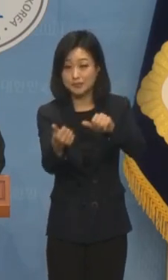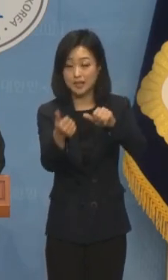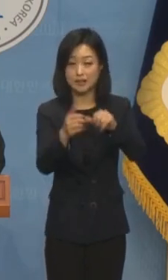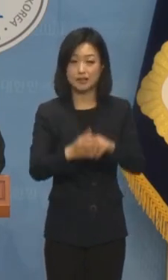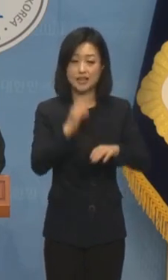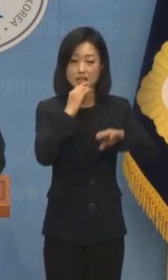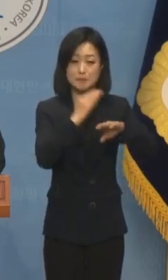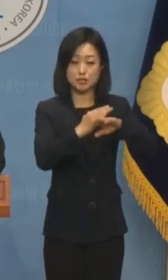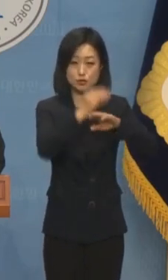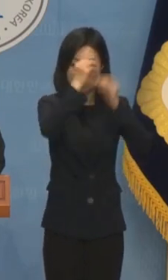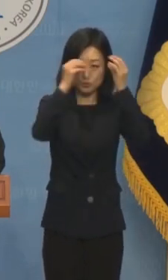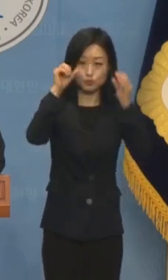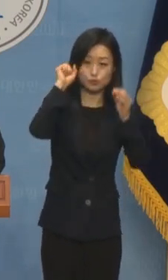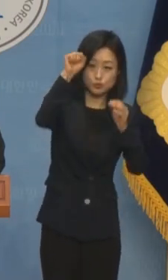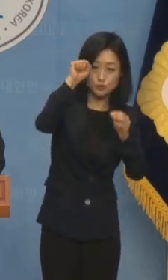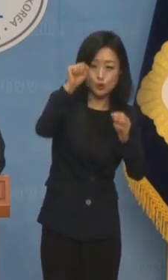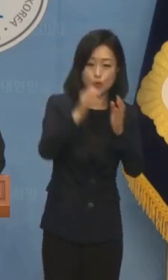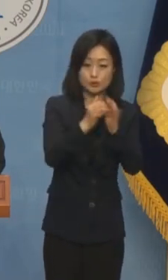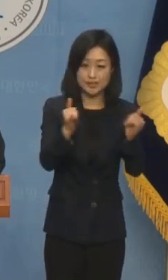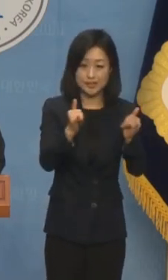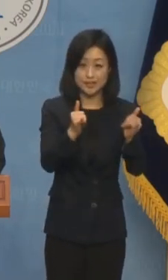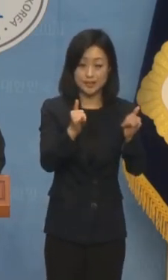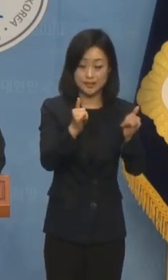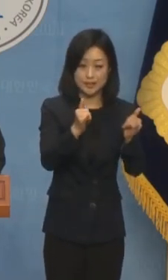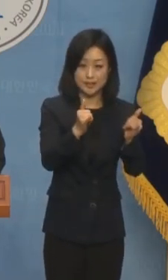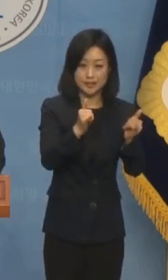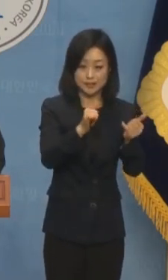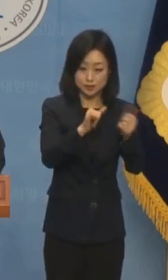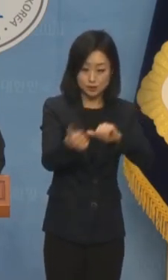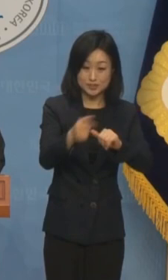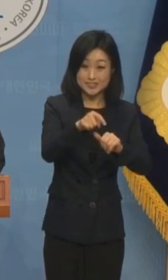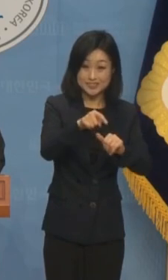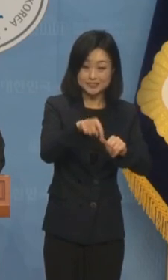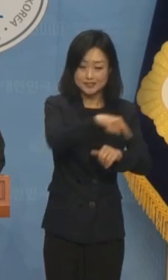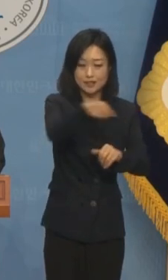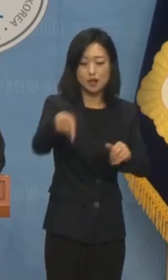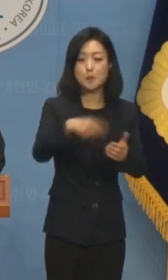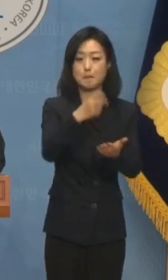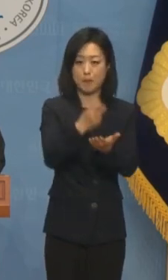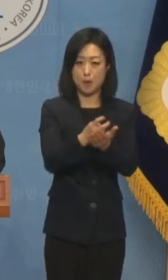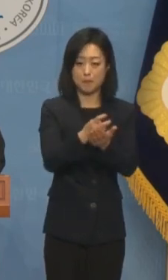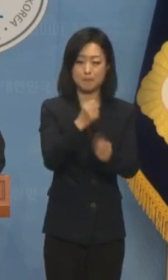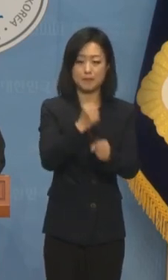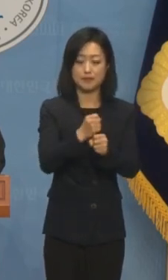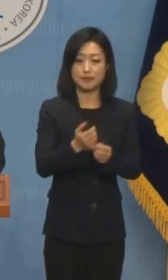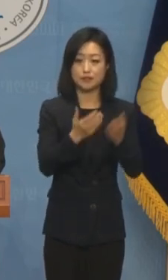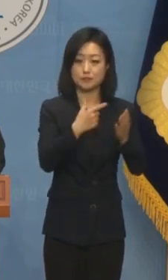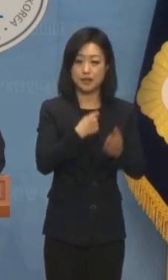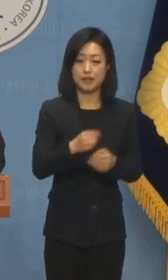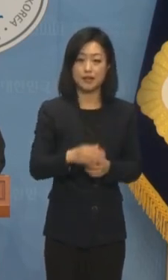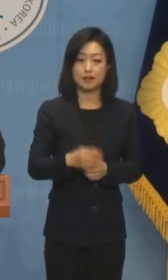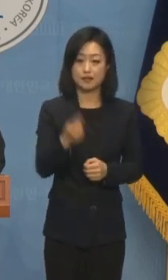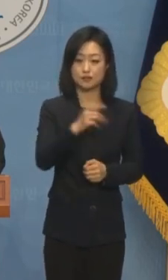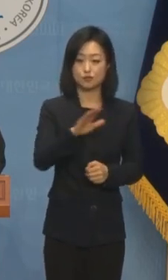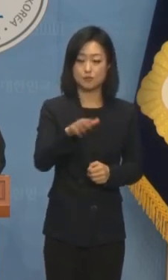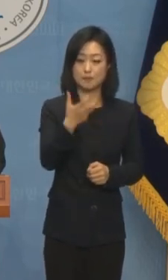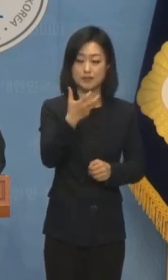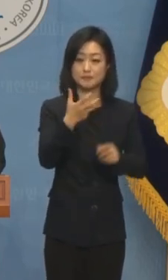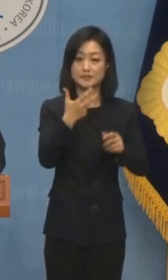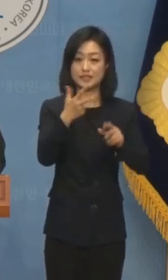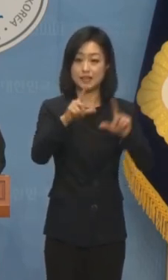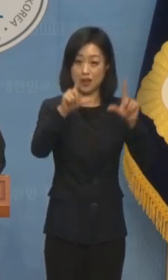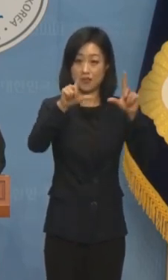민주유공자법 제정을 약속드립니다. 고인의 명복을 빕니다. 87년 6월 항쟁의